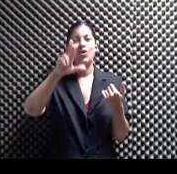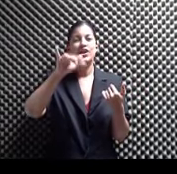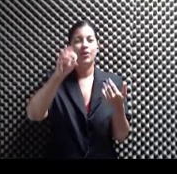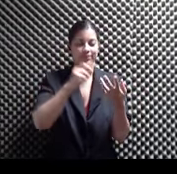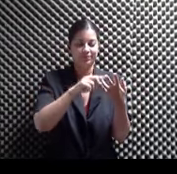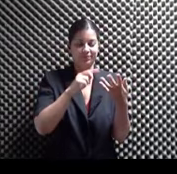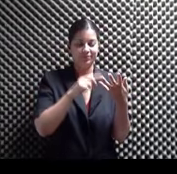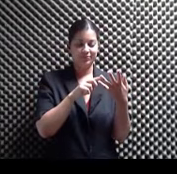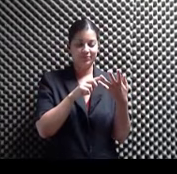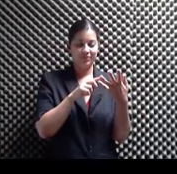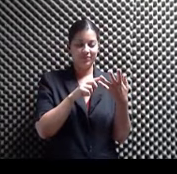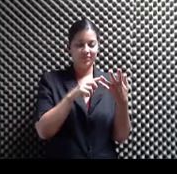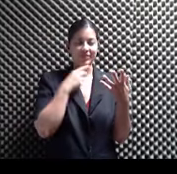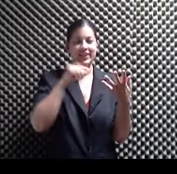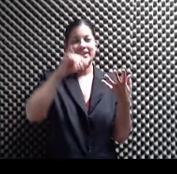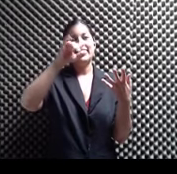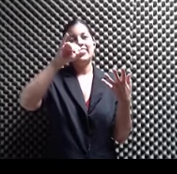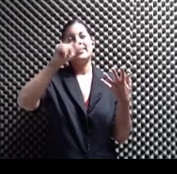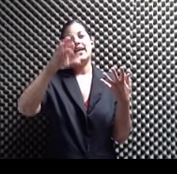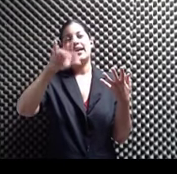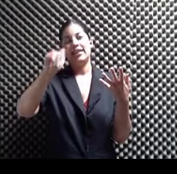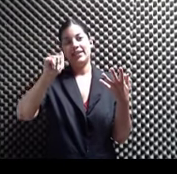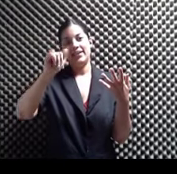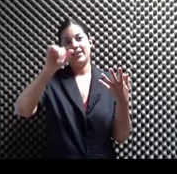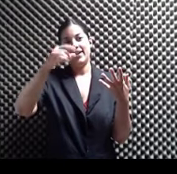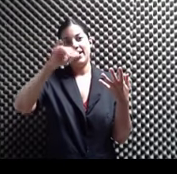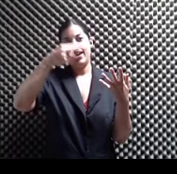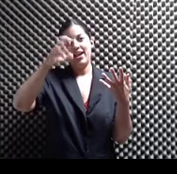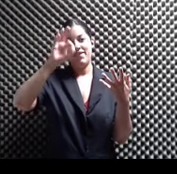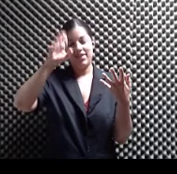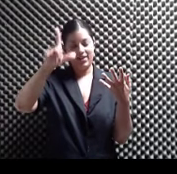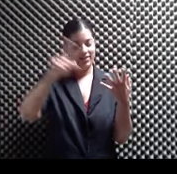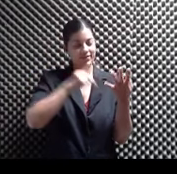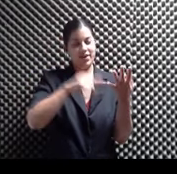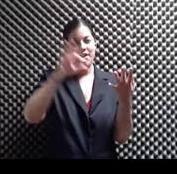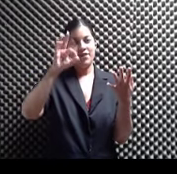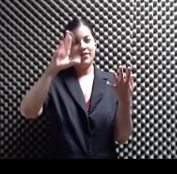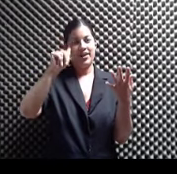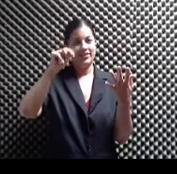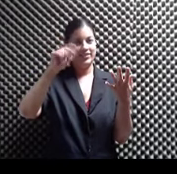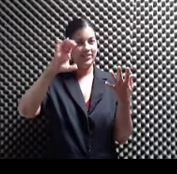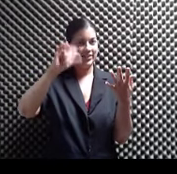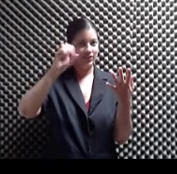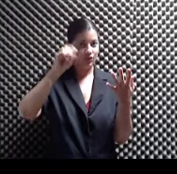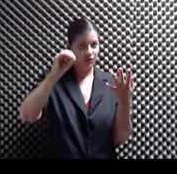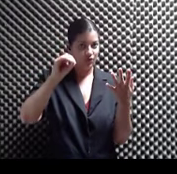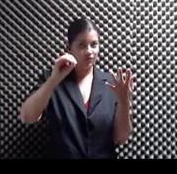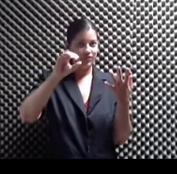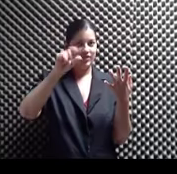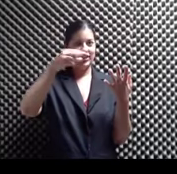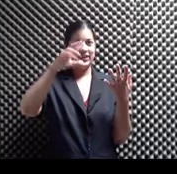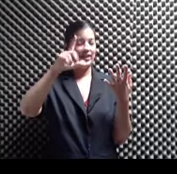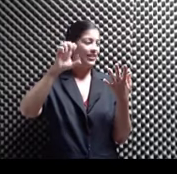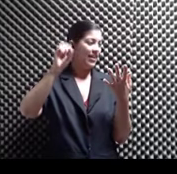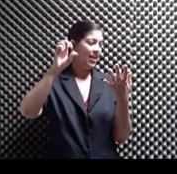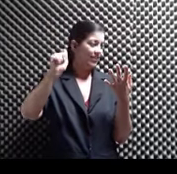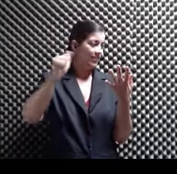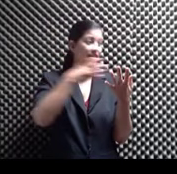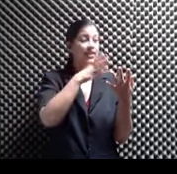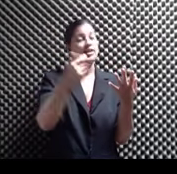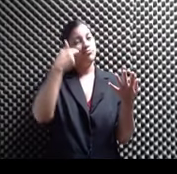Nami Helfel, Yari Helfel, Francisco Iglesias y este servidor, Carlos José Torres,